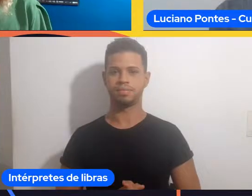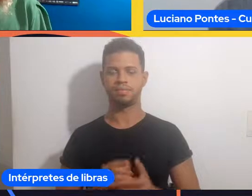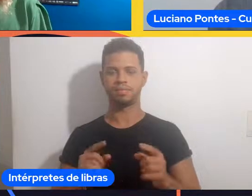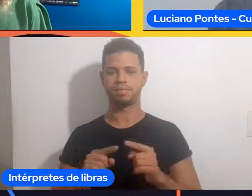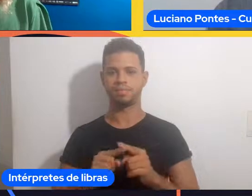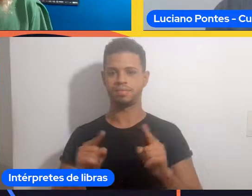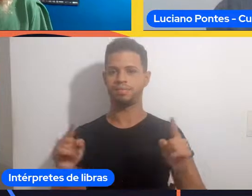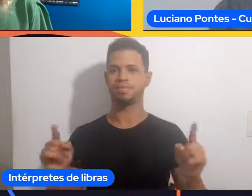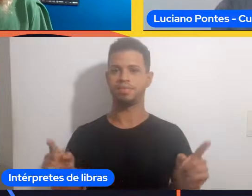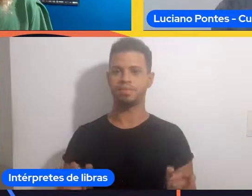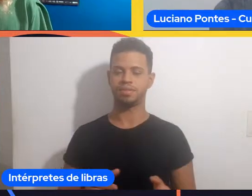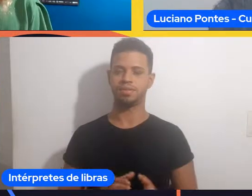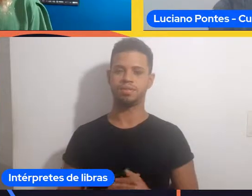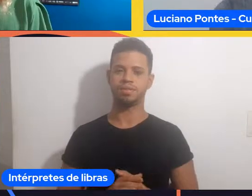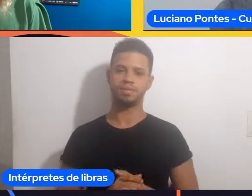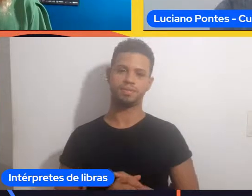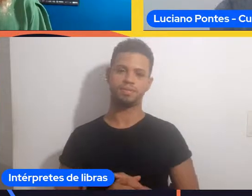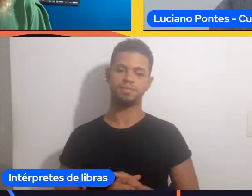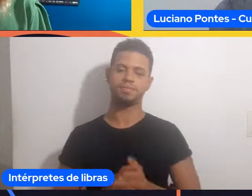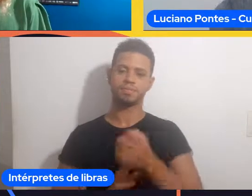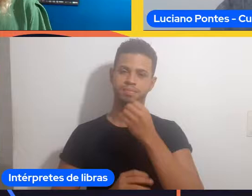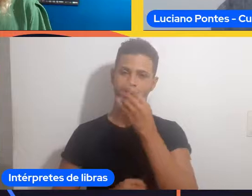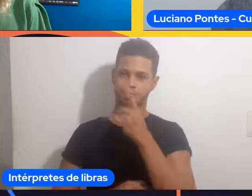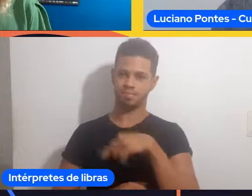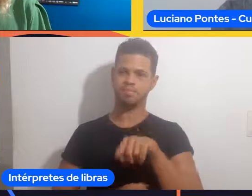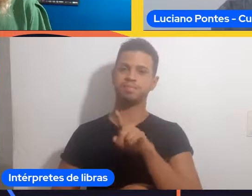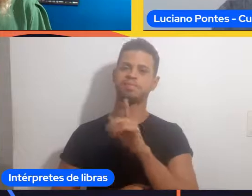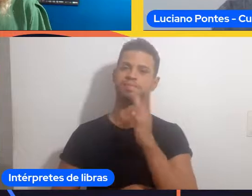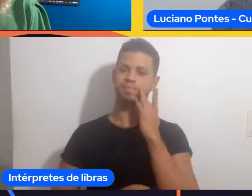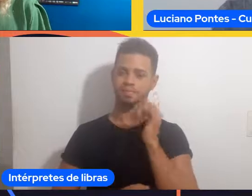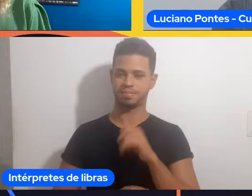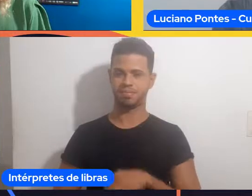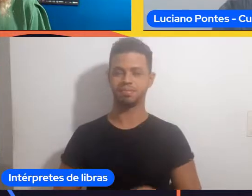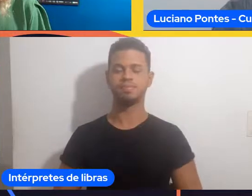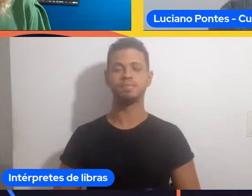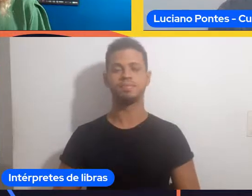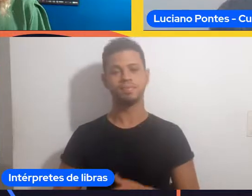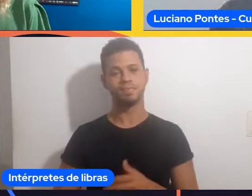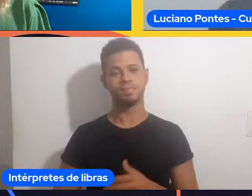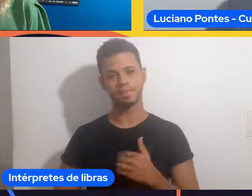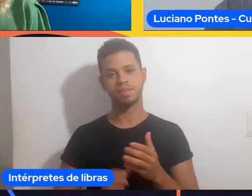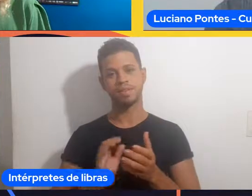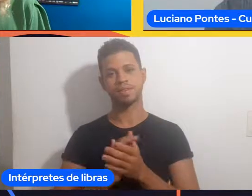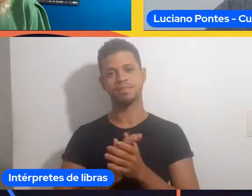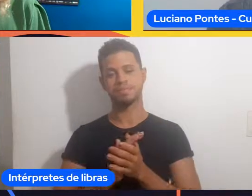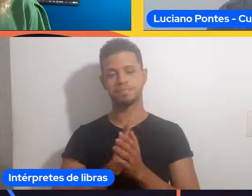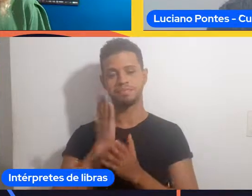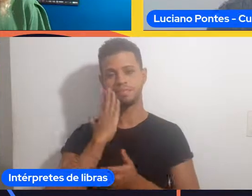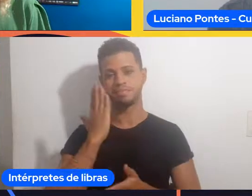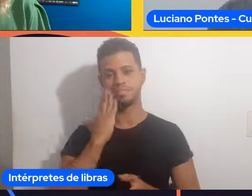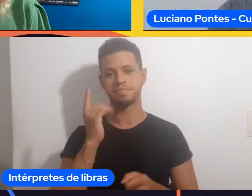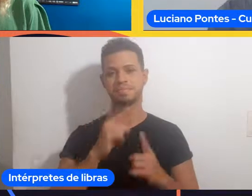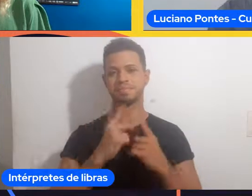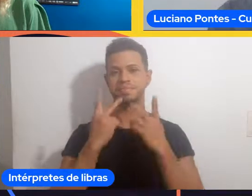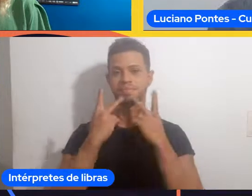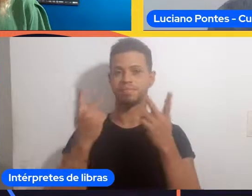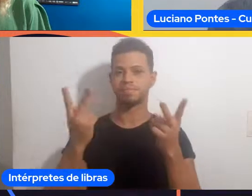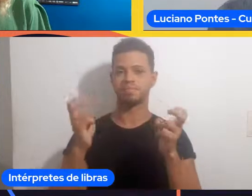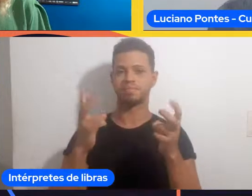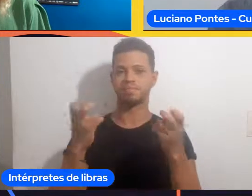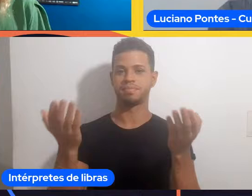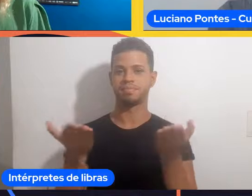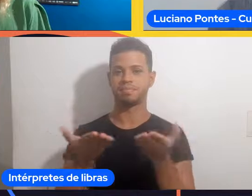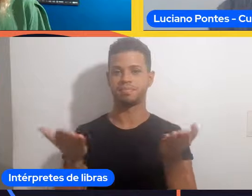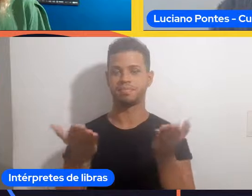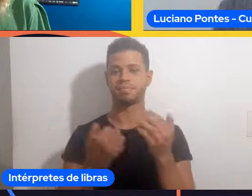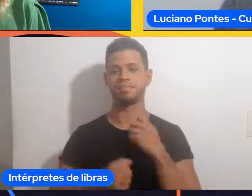isso. Que bom. Eu sei, eu estava complementando quando você veio falar também agora. Eu sei que você construiu um espaço, né, que